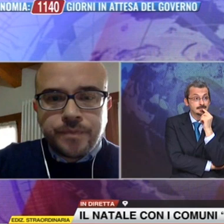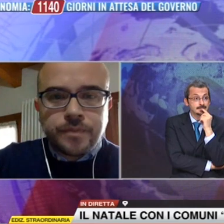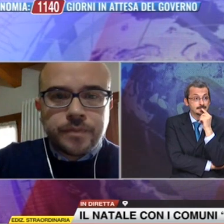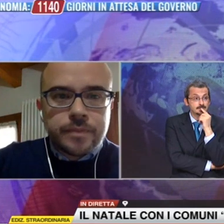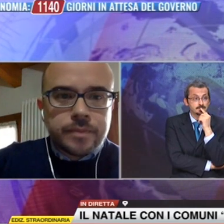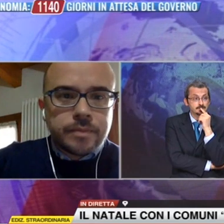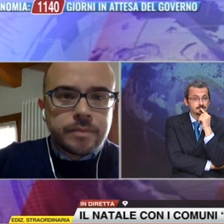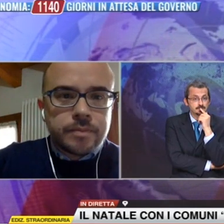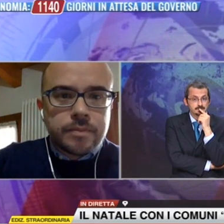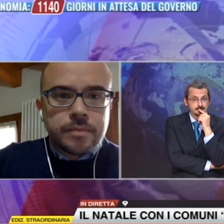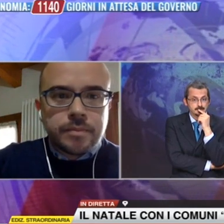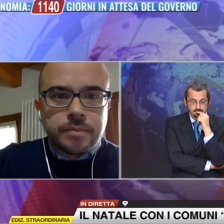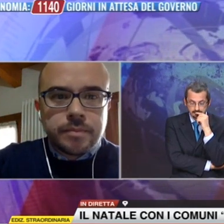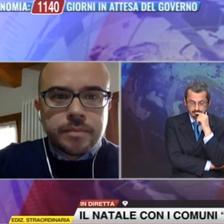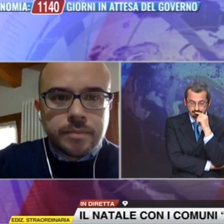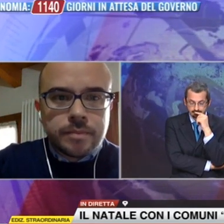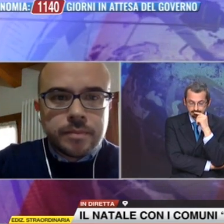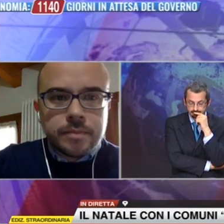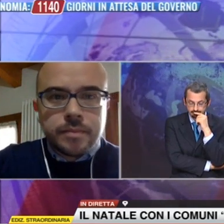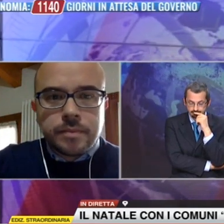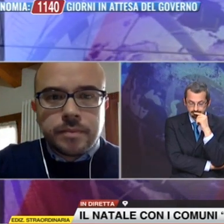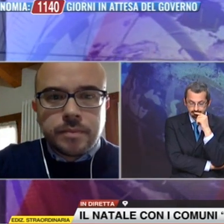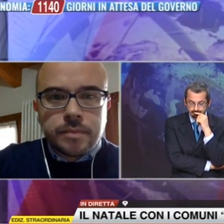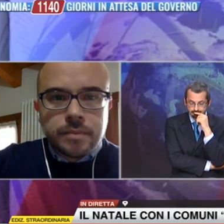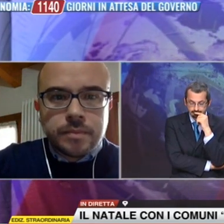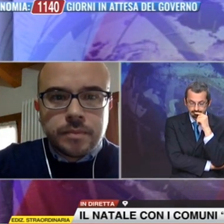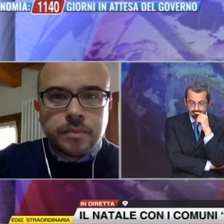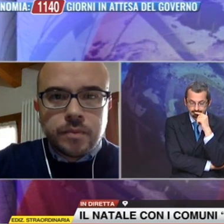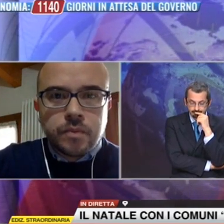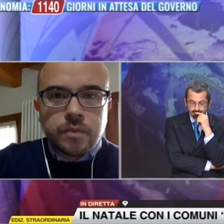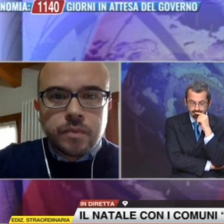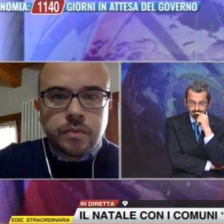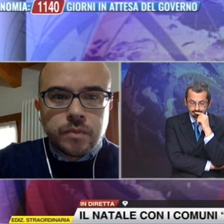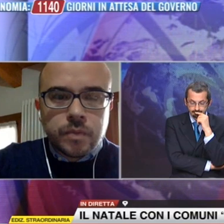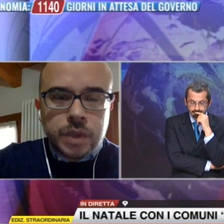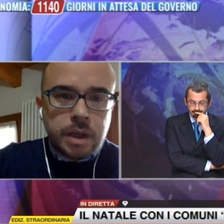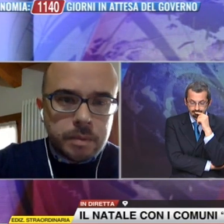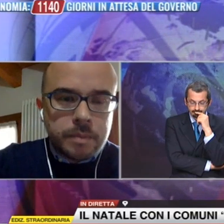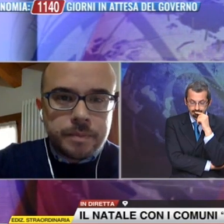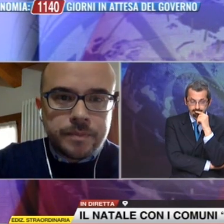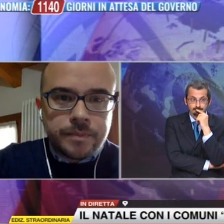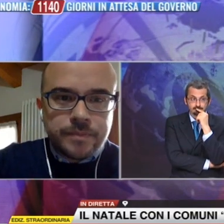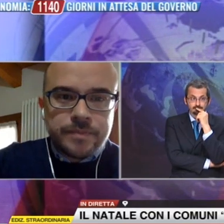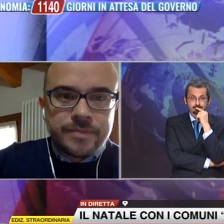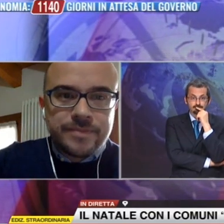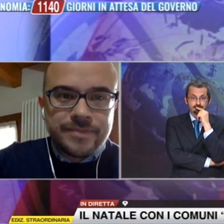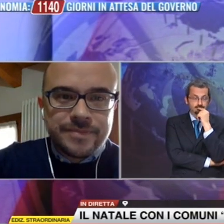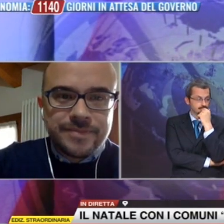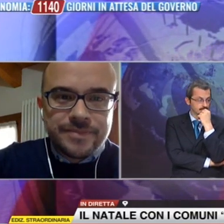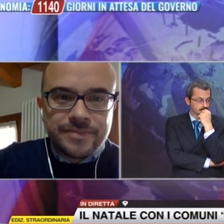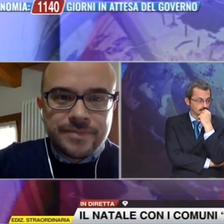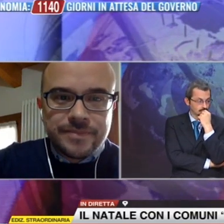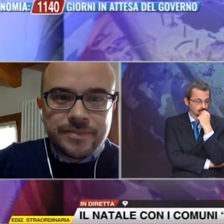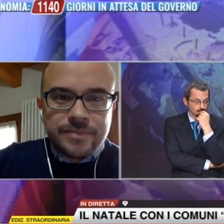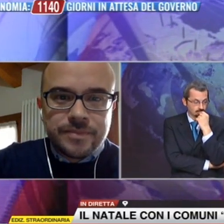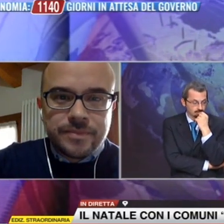lasciamo quella che funziona così com'è che funziona. Poi pensiamo a quella calabrese, che è un altro capitolo, però sì. Far diventare la sanità del Veneto come quella della Calabria,